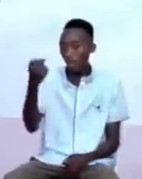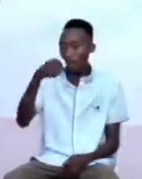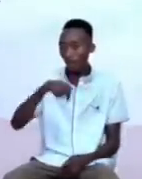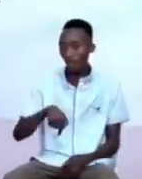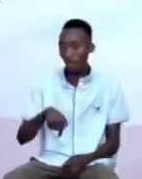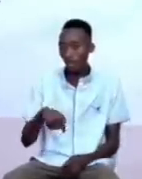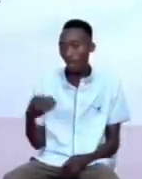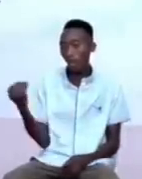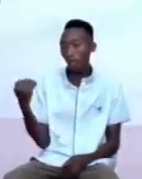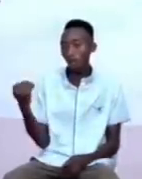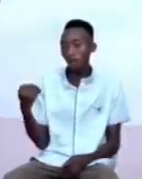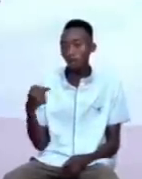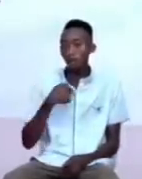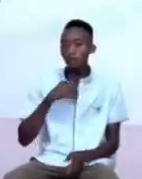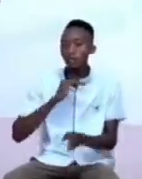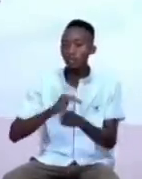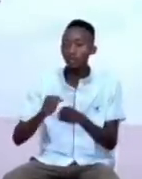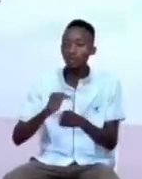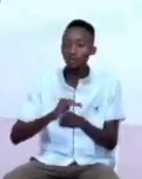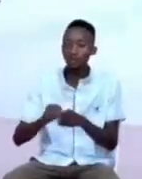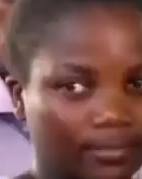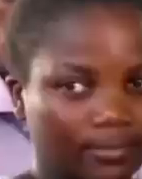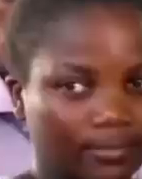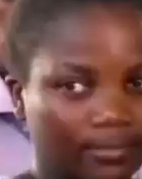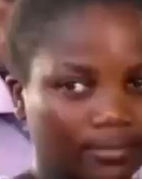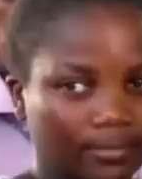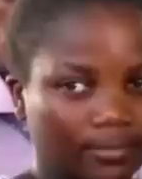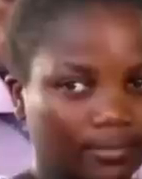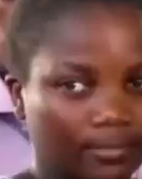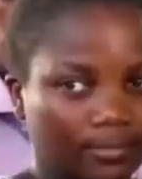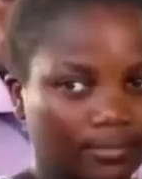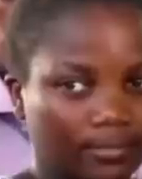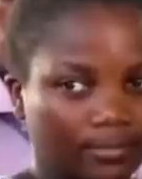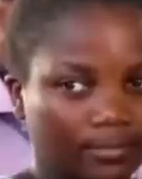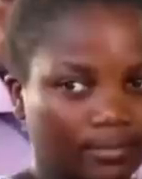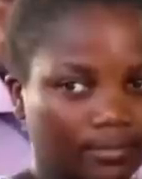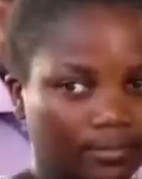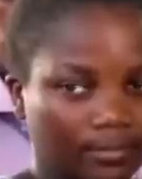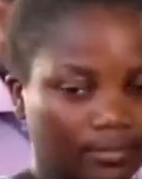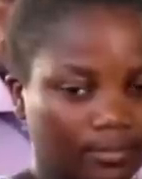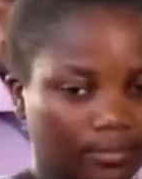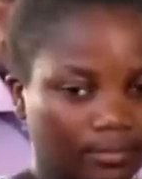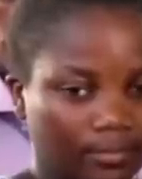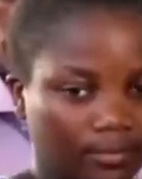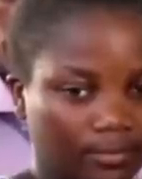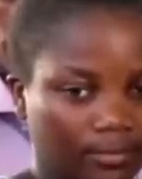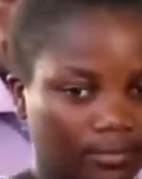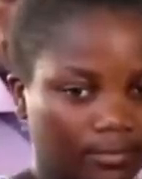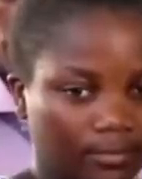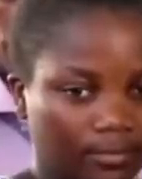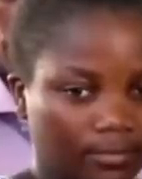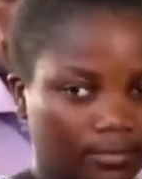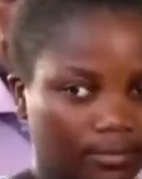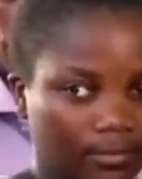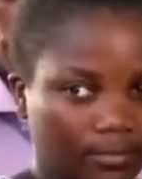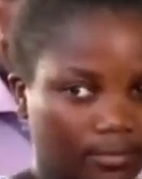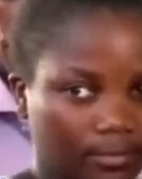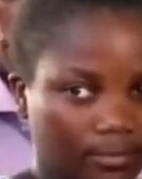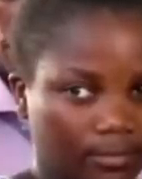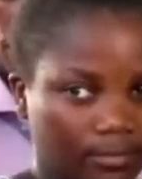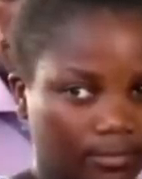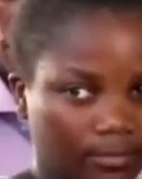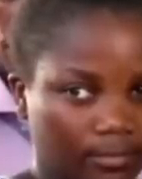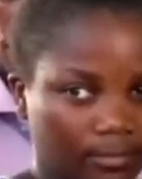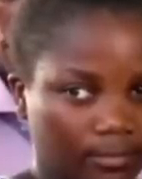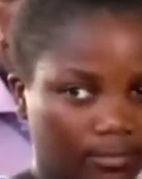natumia dawa kulevya lakini napambana na hii hali. Siwezi kuiacha, nifanyeje? Tukaanza ushauri na saa, akamleta mama yake